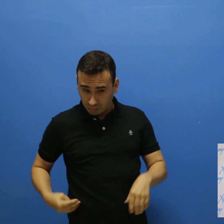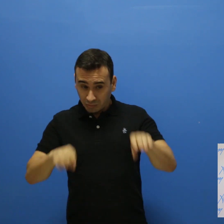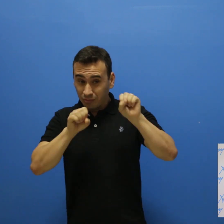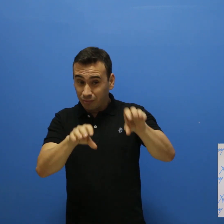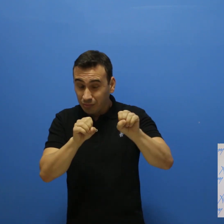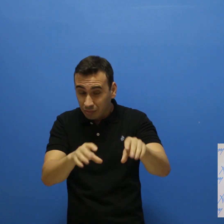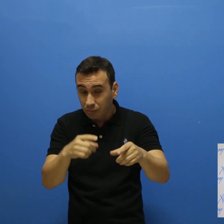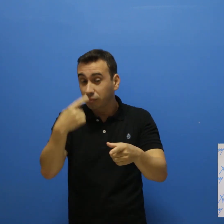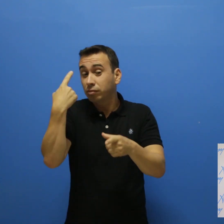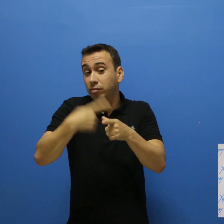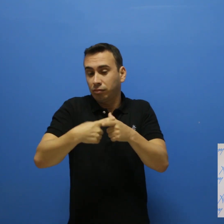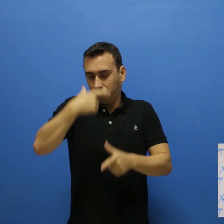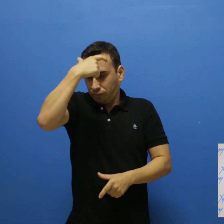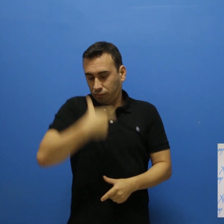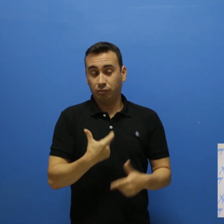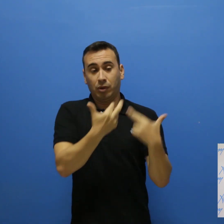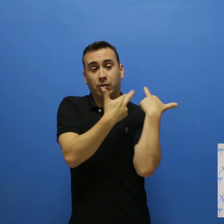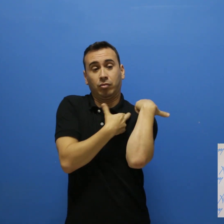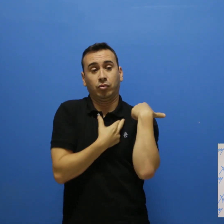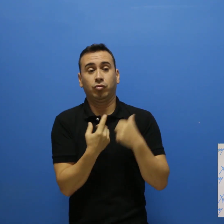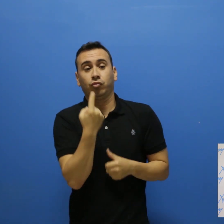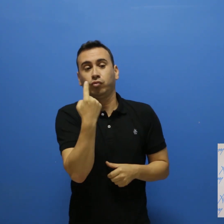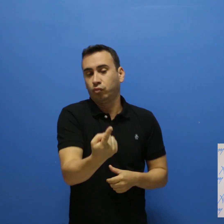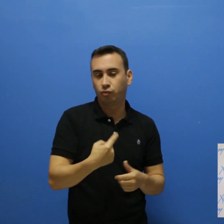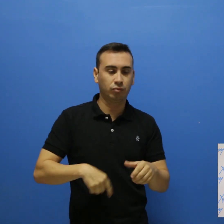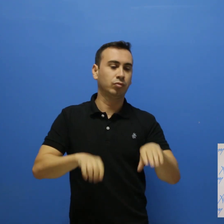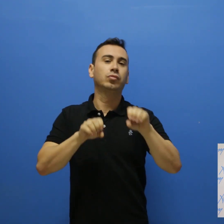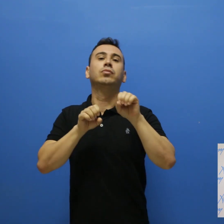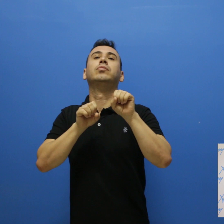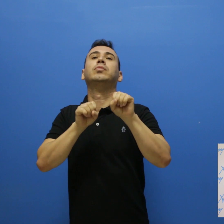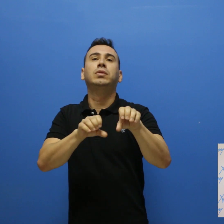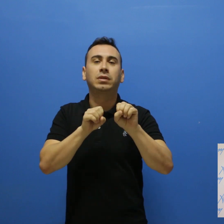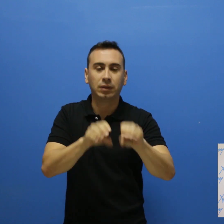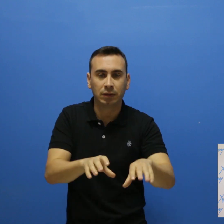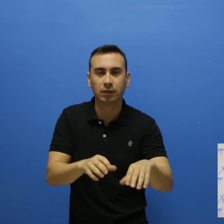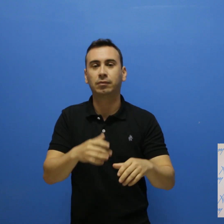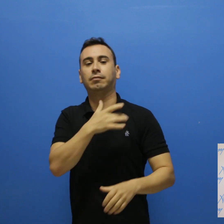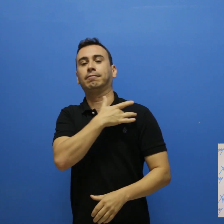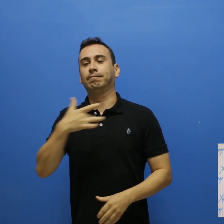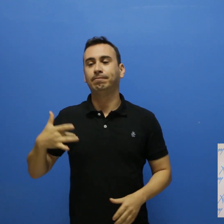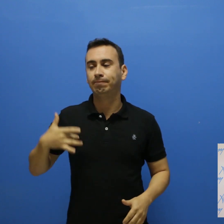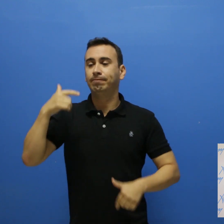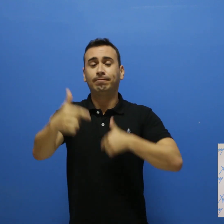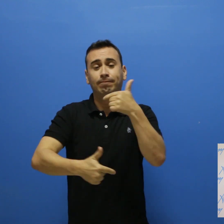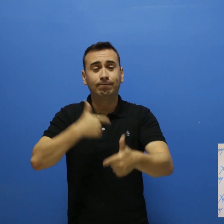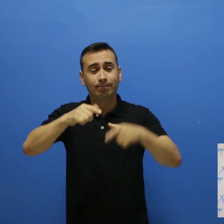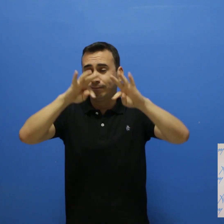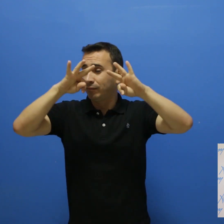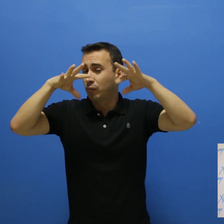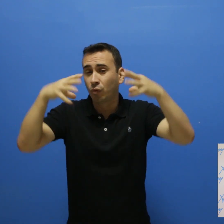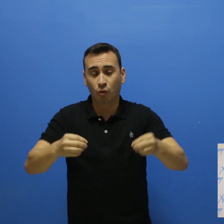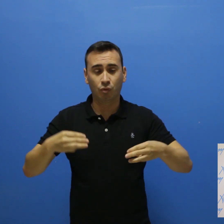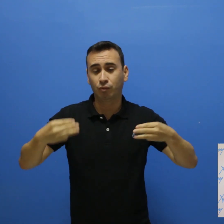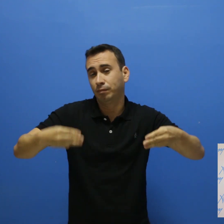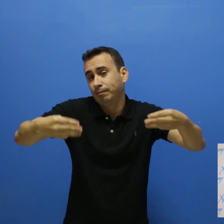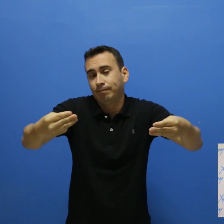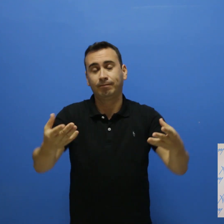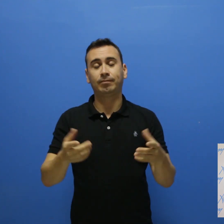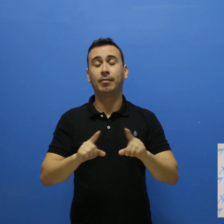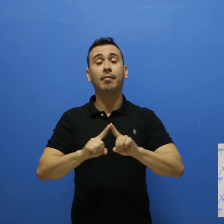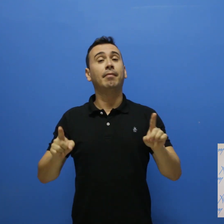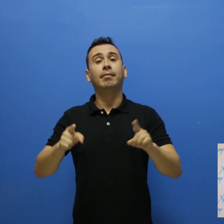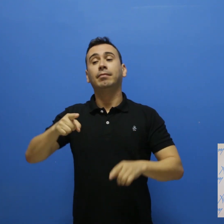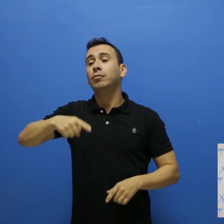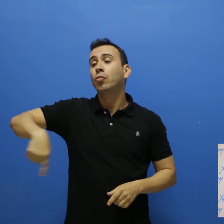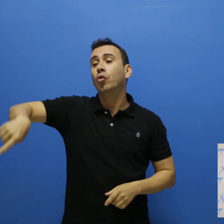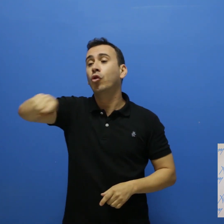está no arbítrio de uma única pessoa. E assim o ministro da Saúde, o ministro do Trabalho, quer dizer, todos os ministérios.